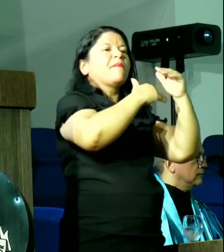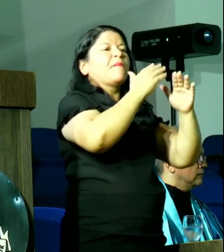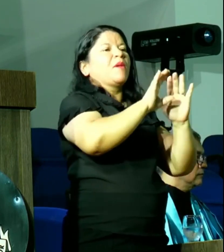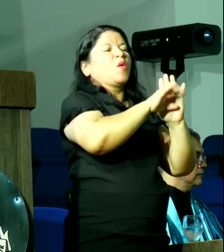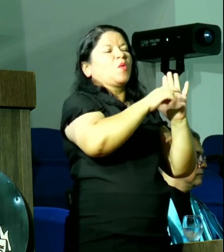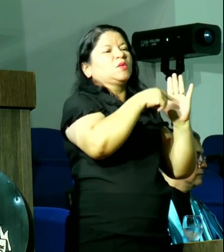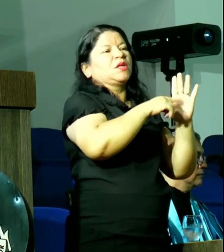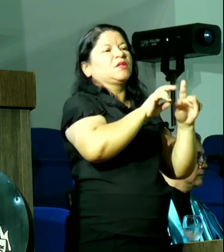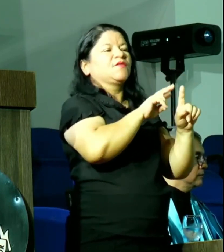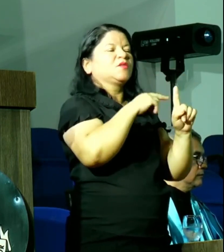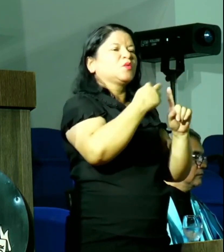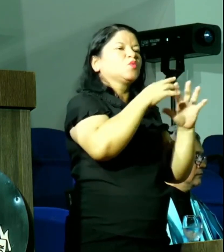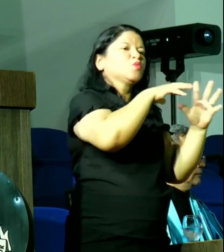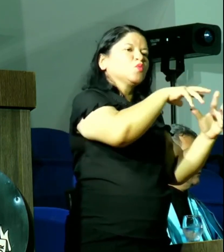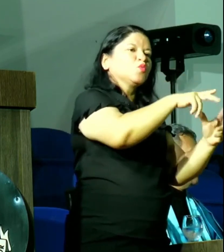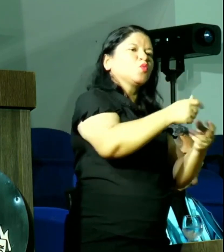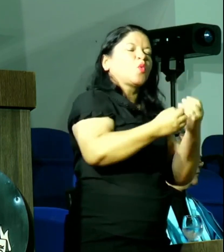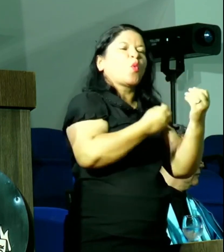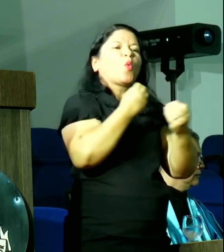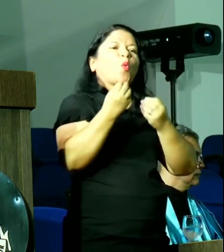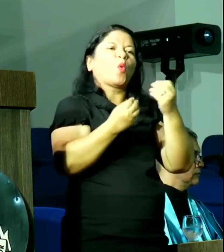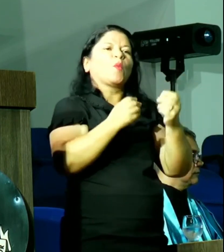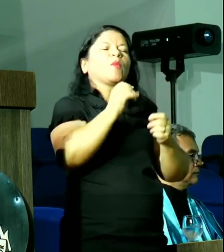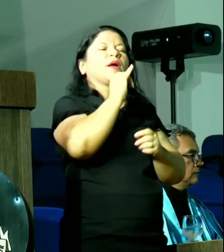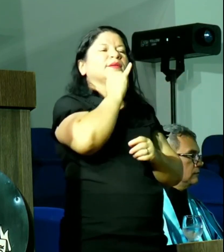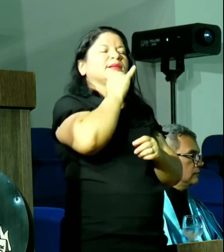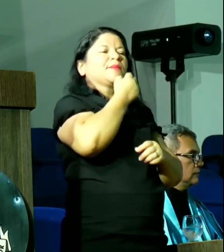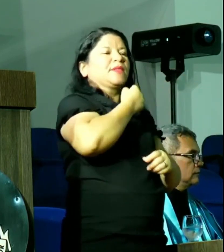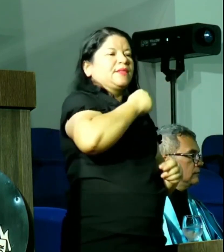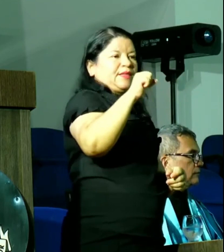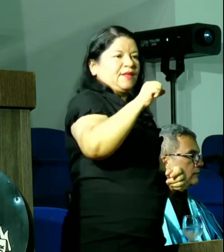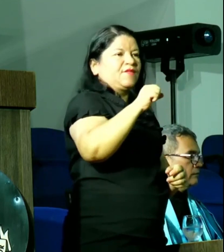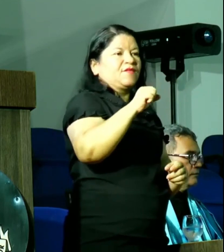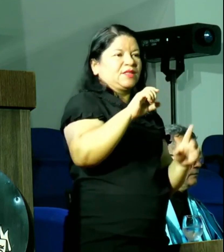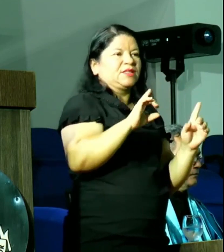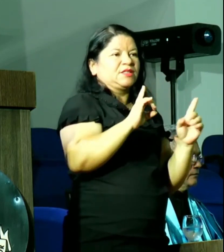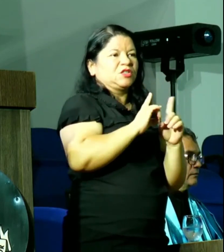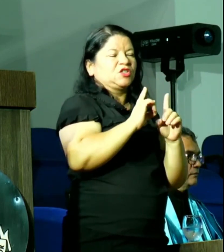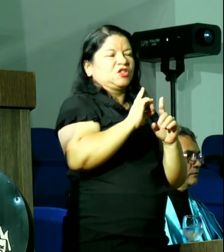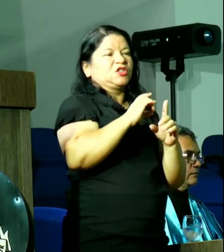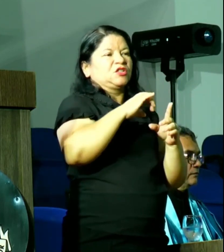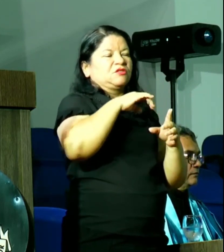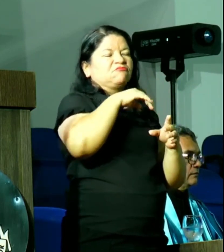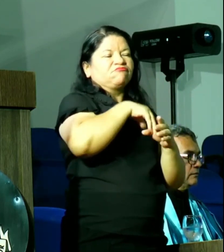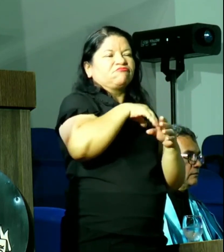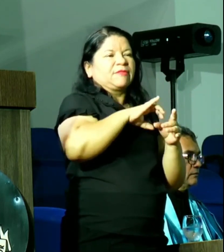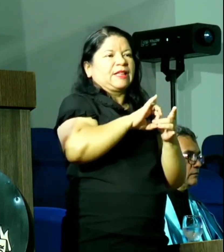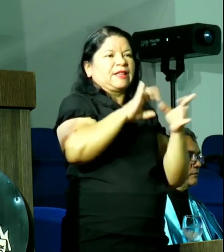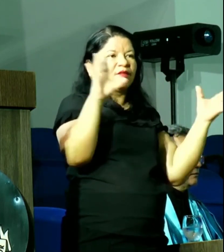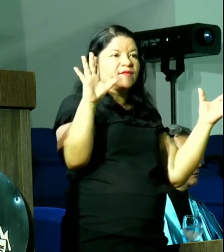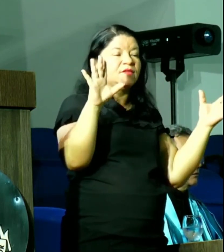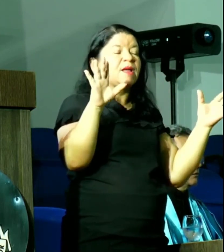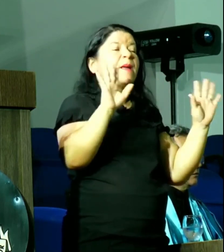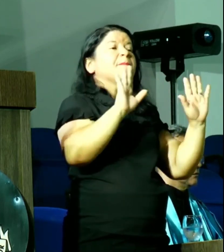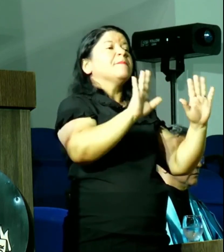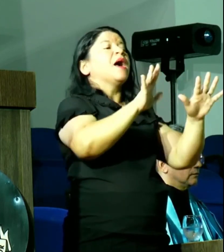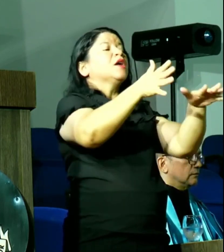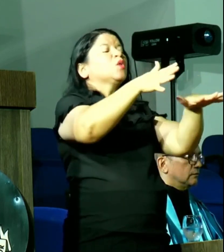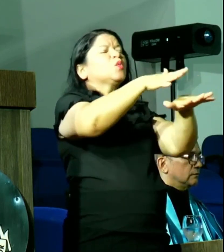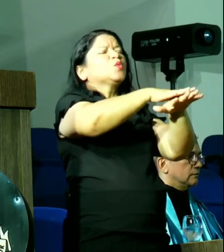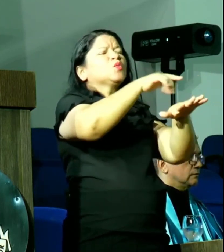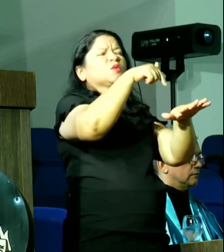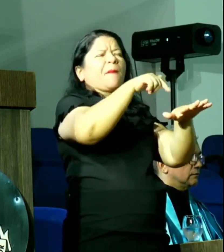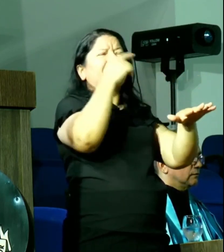suas visões de mundo, como, por exemplo, a defesa da democracia. A inclusão, no entanto, demanda